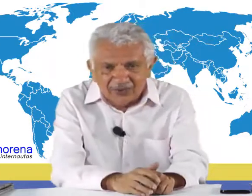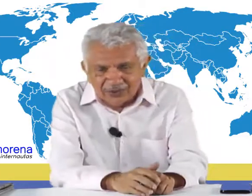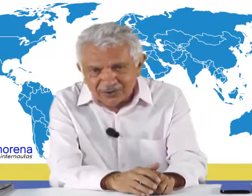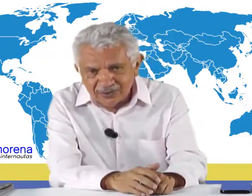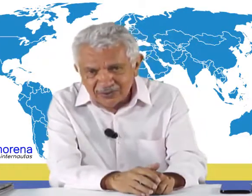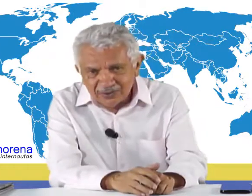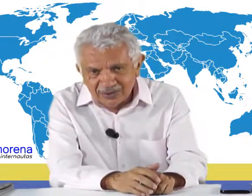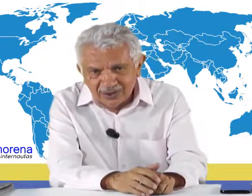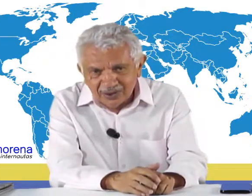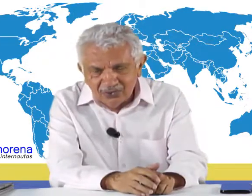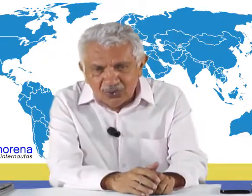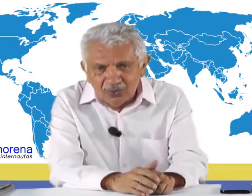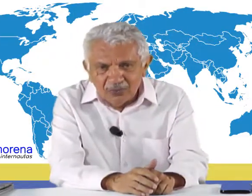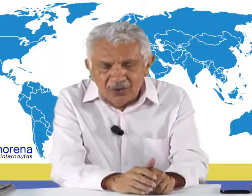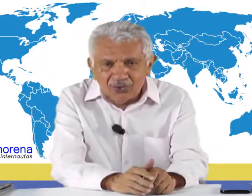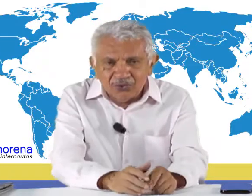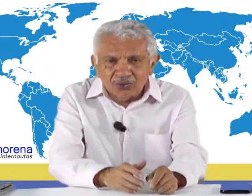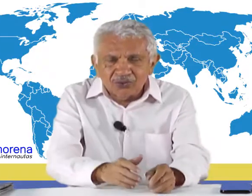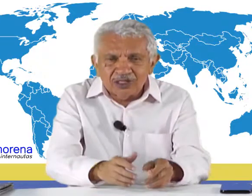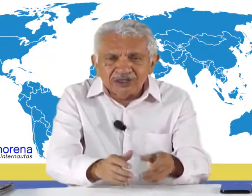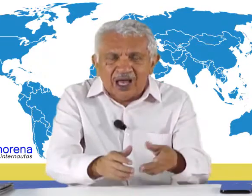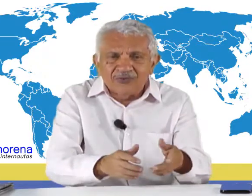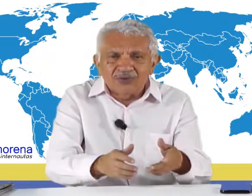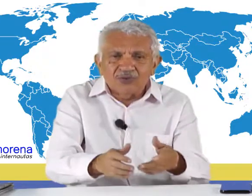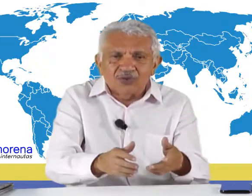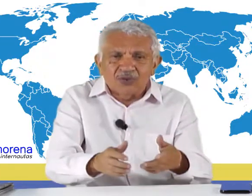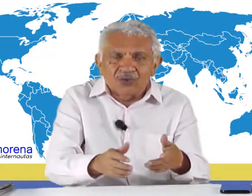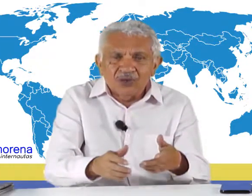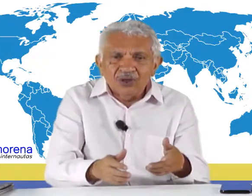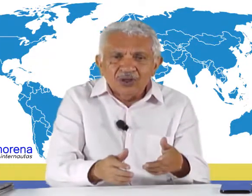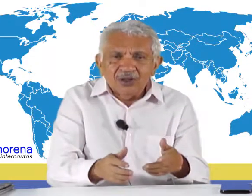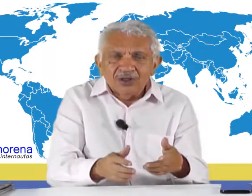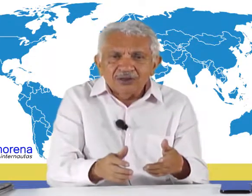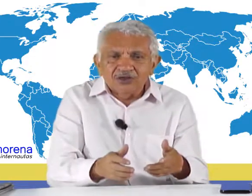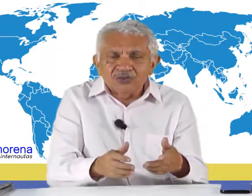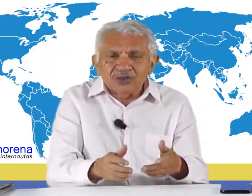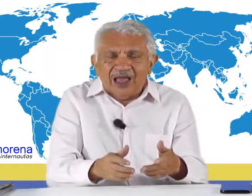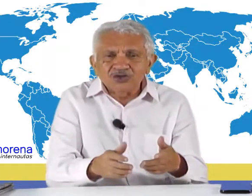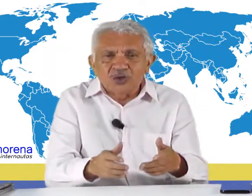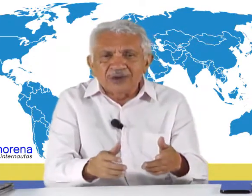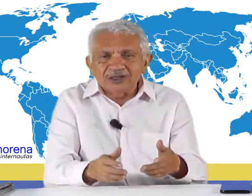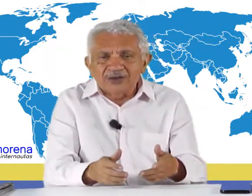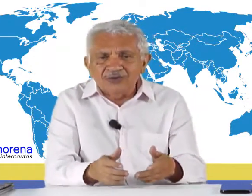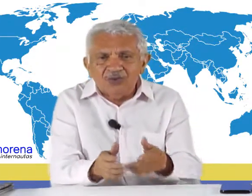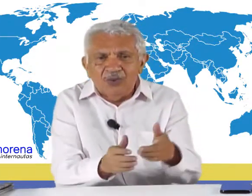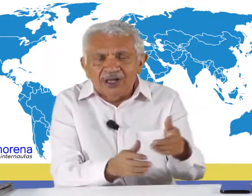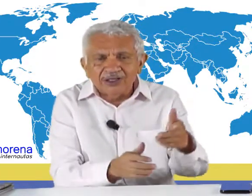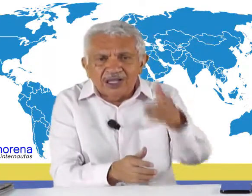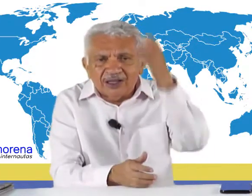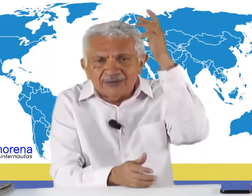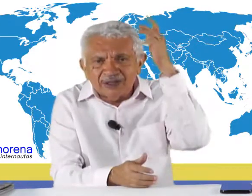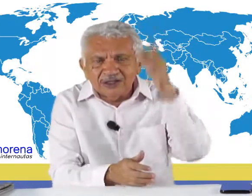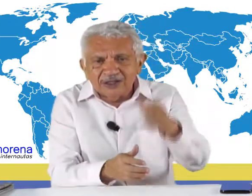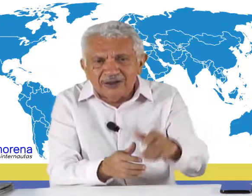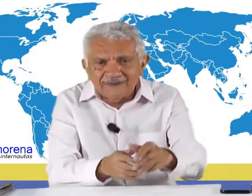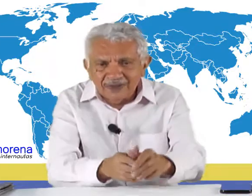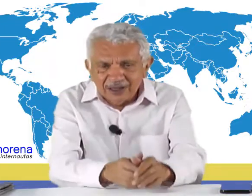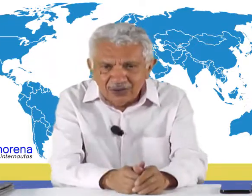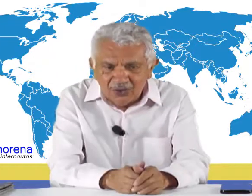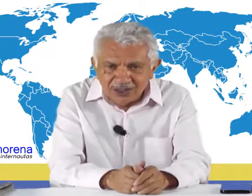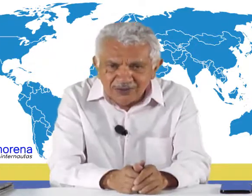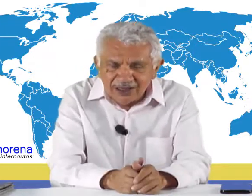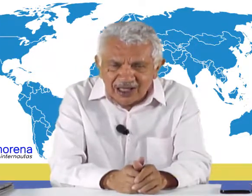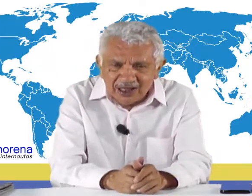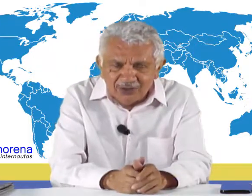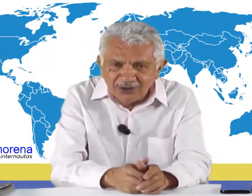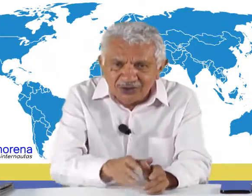alcançar essa árvore. Não vou comer o fruto dessa árvore, não vou desfrutar a sombra dessa árvore, porque eu vou morrer antes dela crescer.